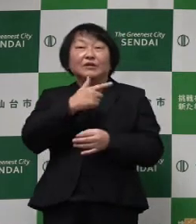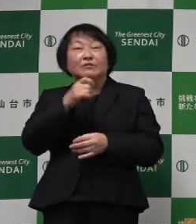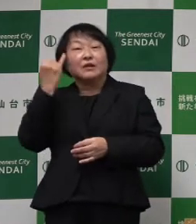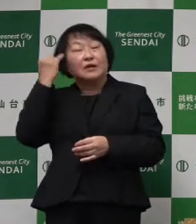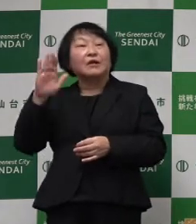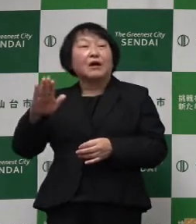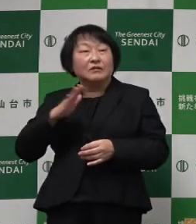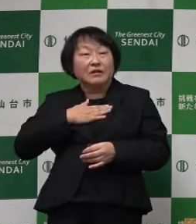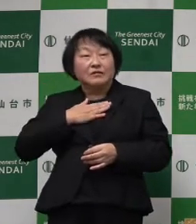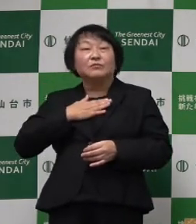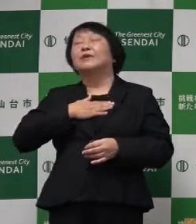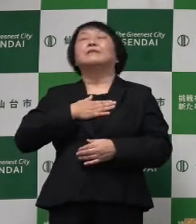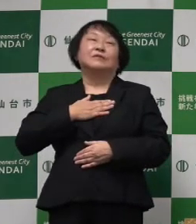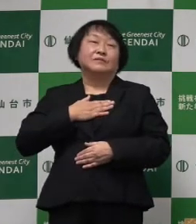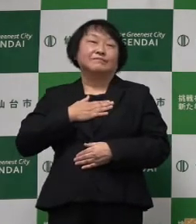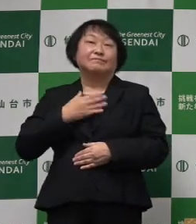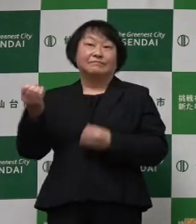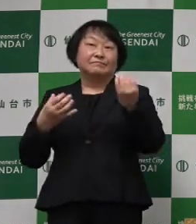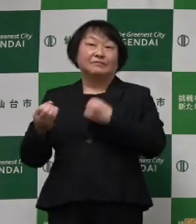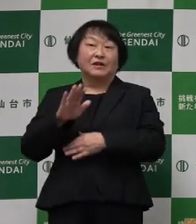ました。